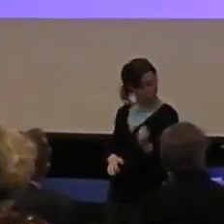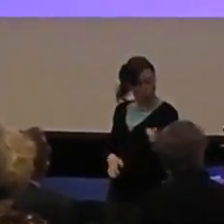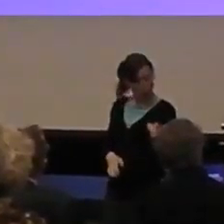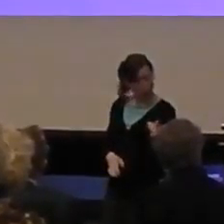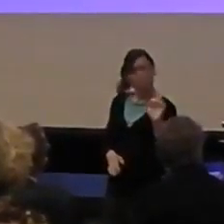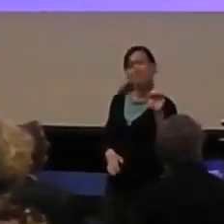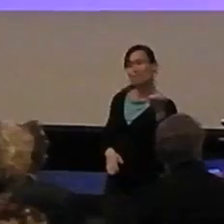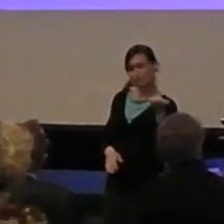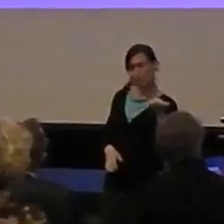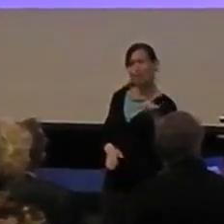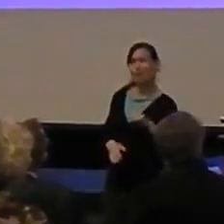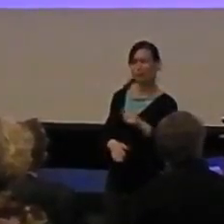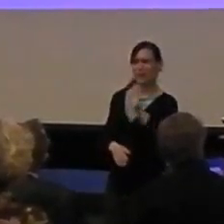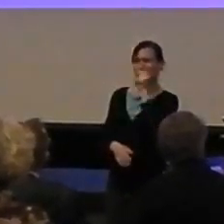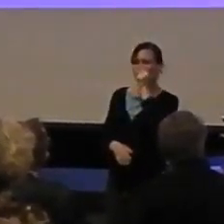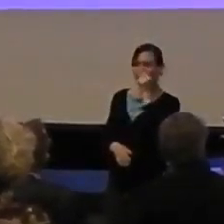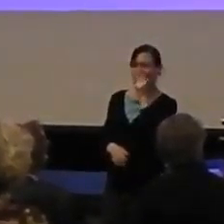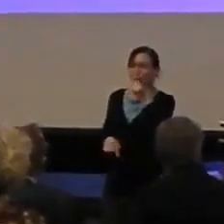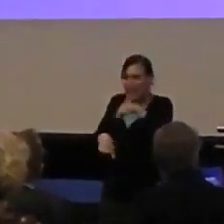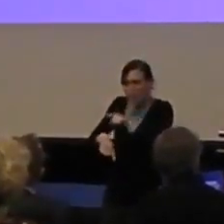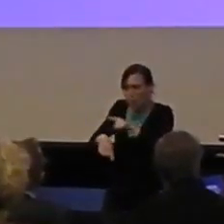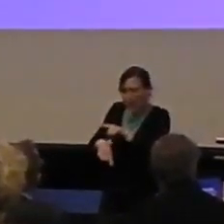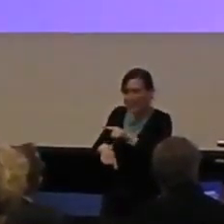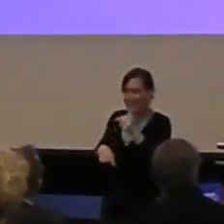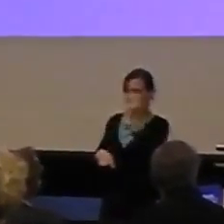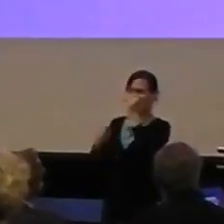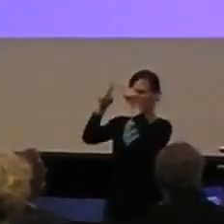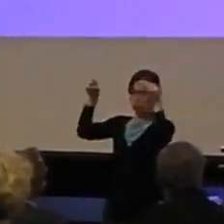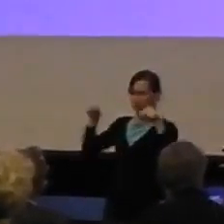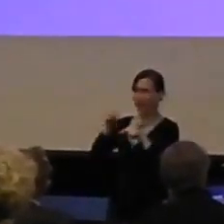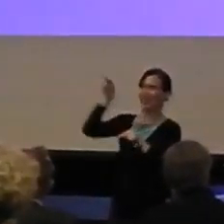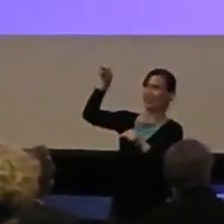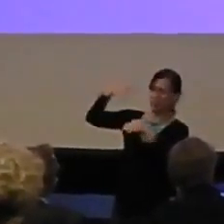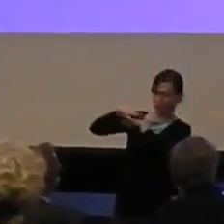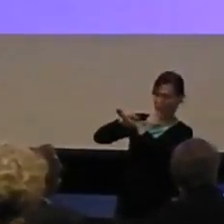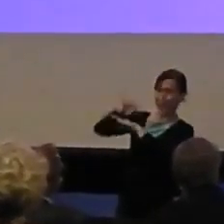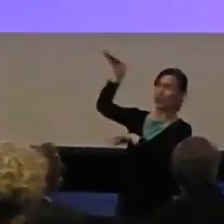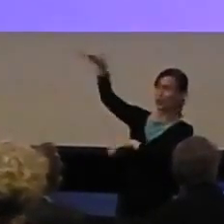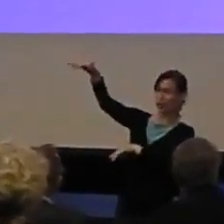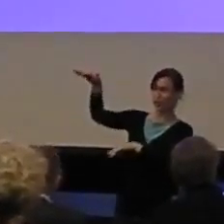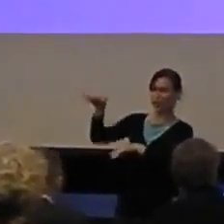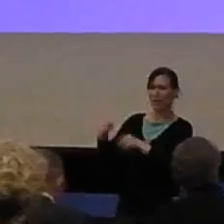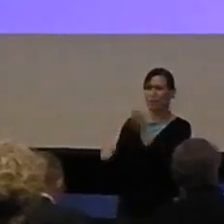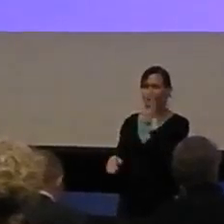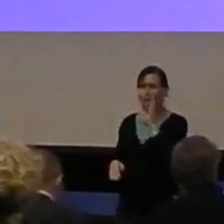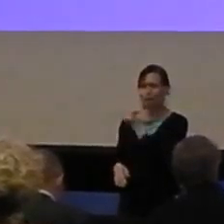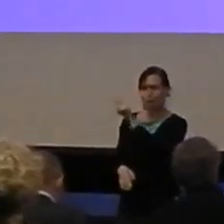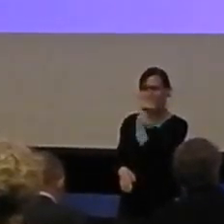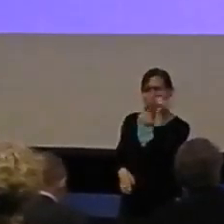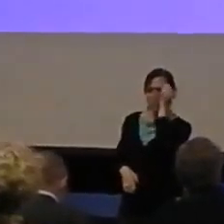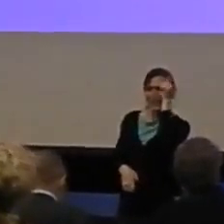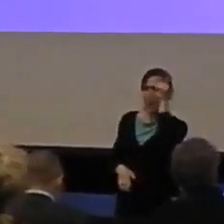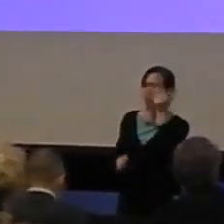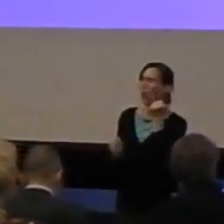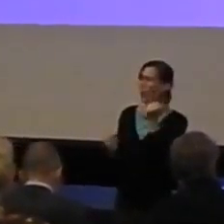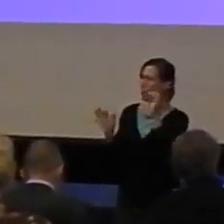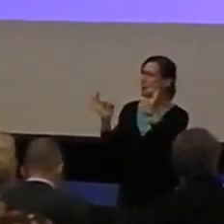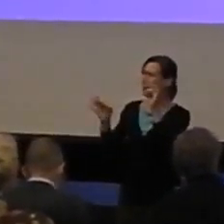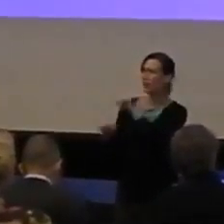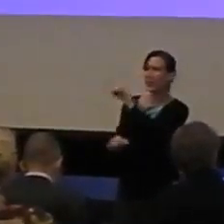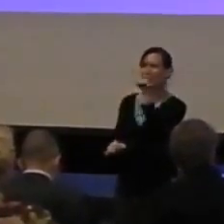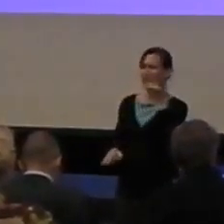Dat is een werk wat hier toevallig ook hangt op dit moment. Besef even hoe bijzonder het is dat ik nu hier ben en dat twee topwerken van Nederlandse